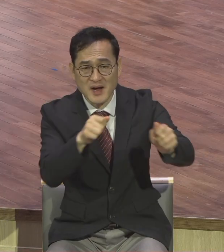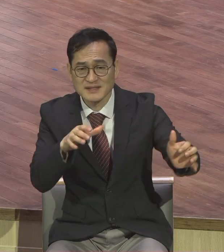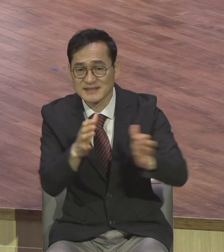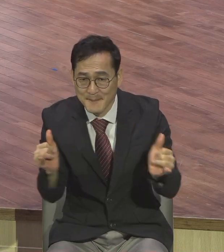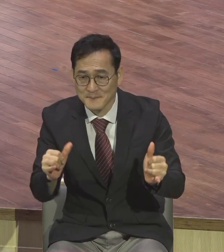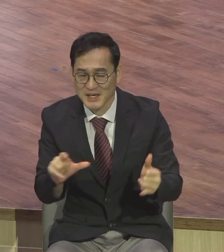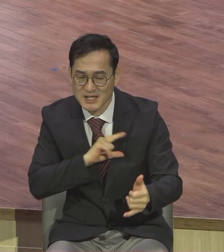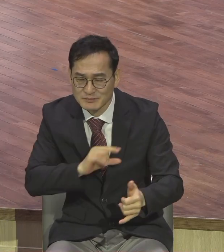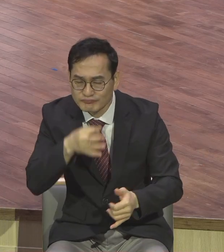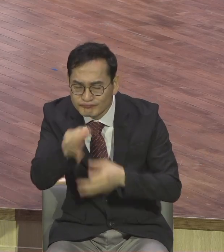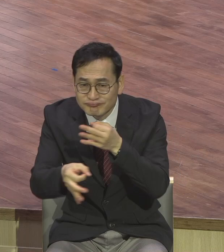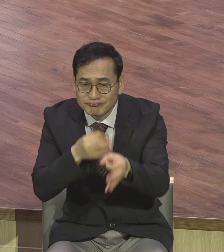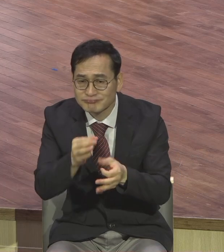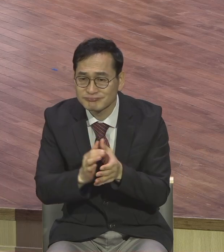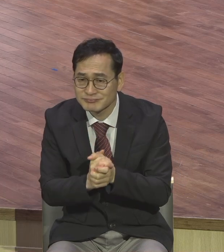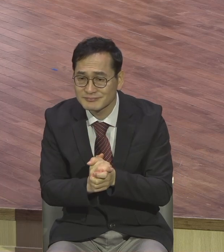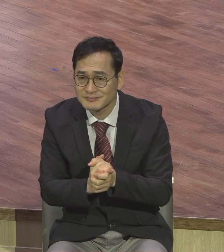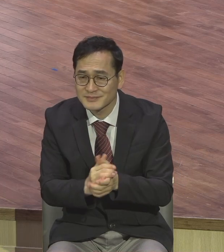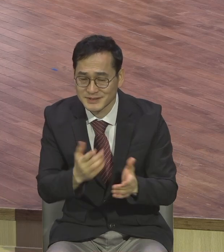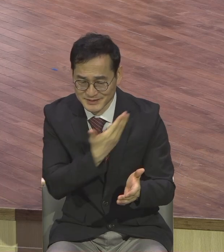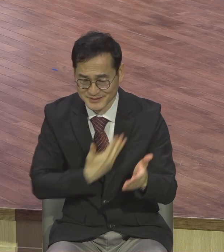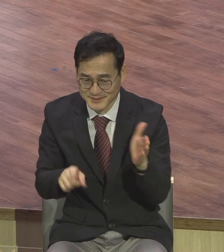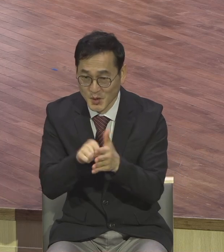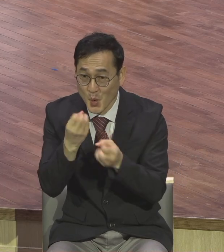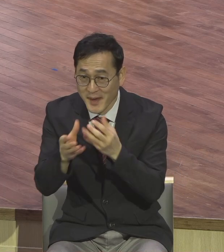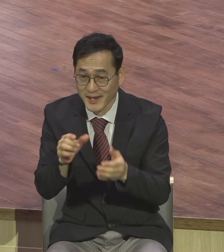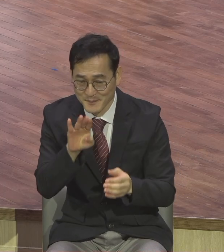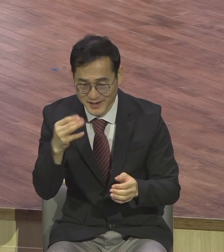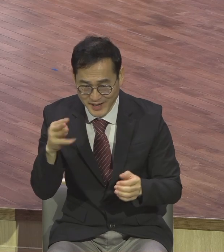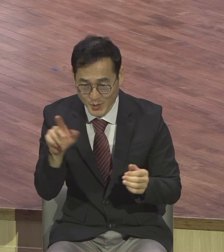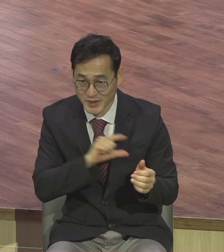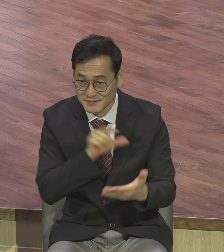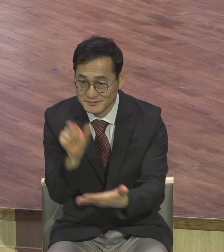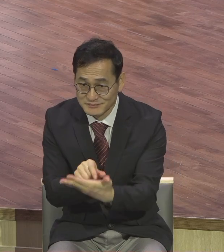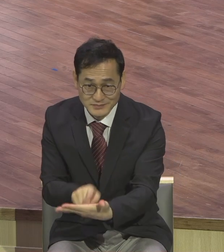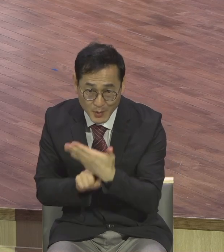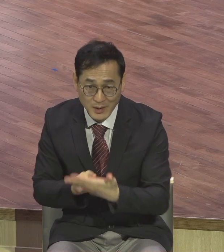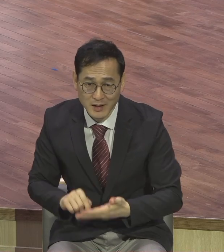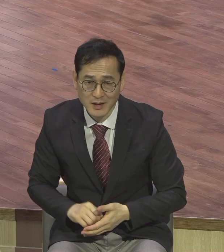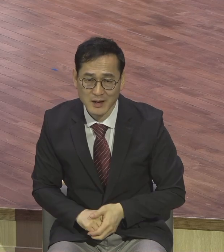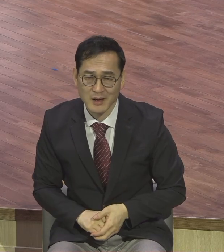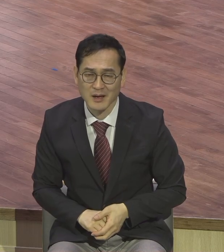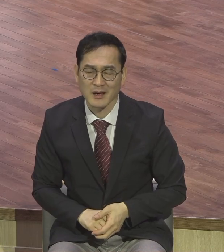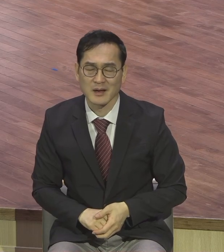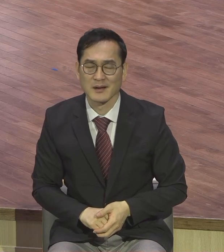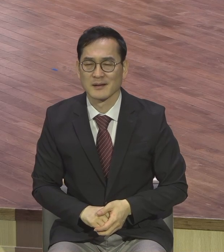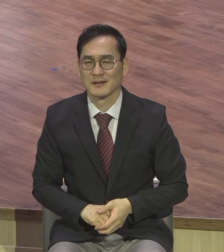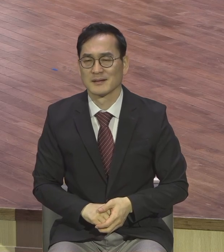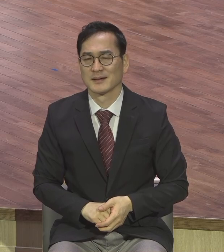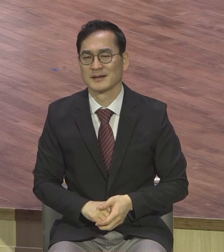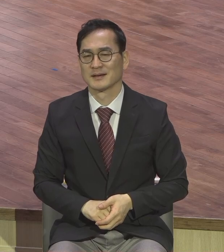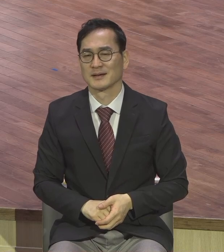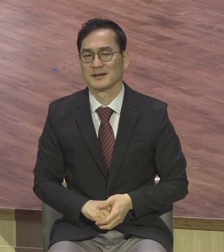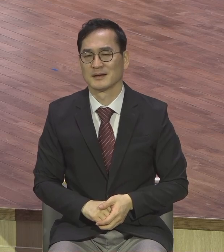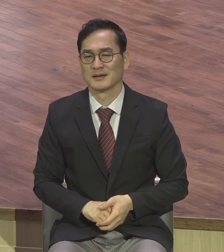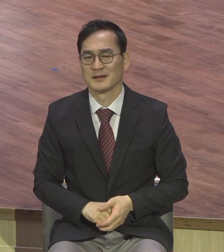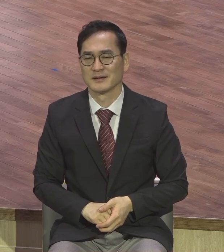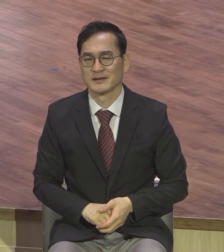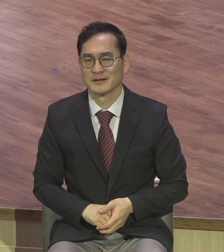우리는 사람을 기쁘게 하는 선택이 아니라 하나님을 기쁘게 하는 선택하지